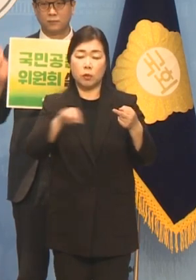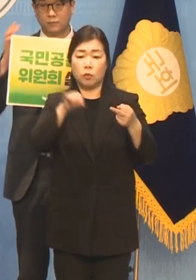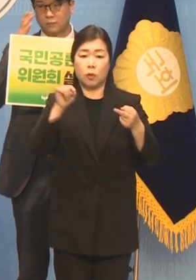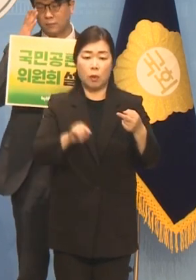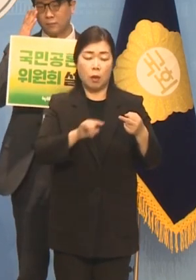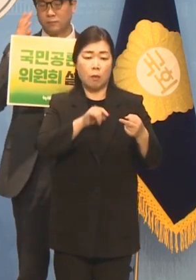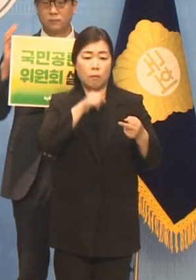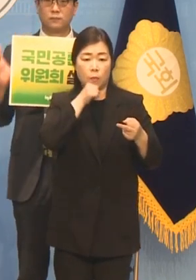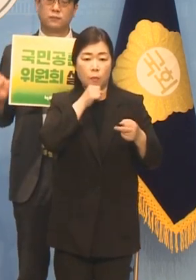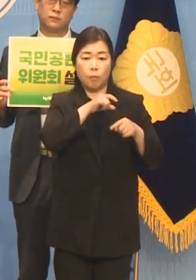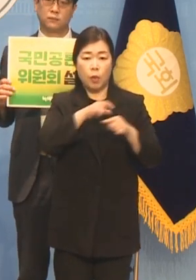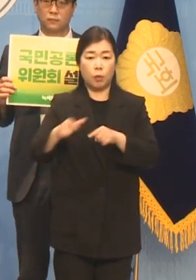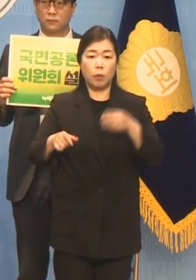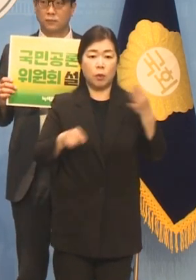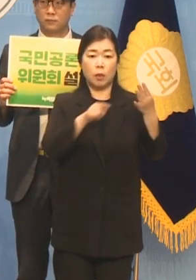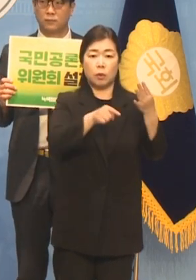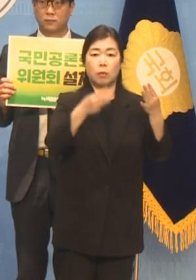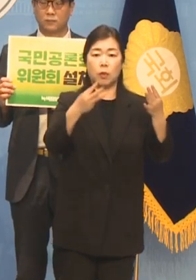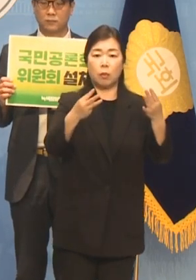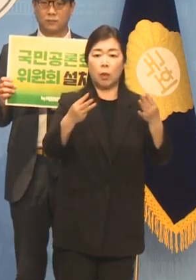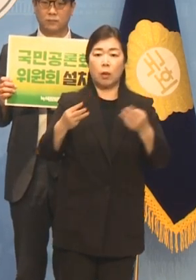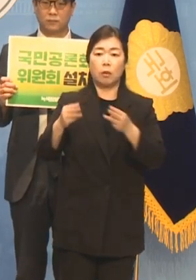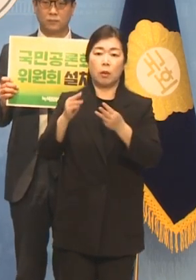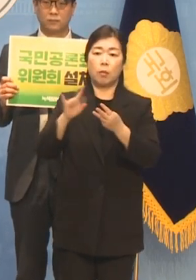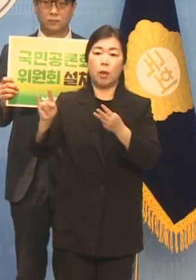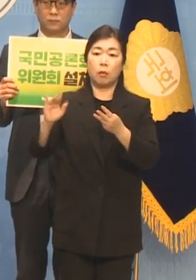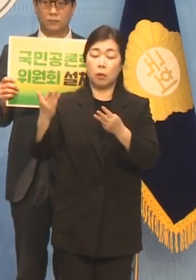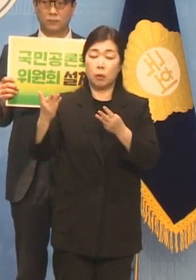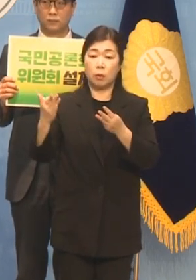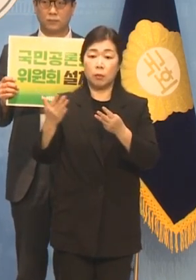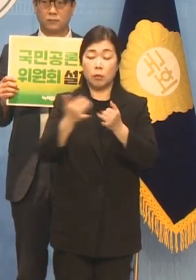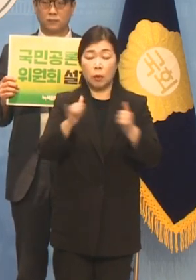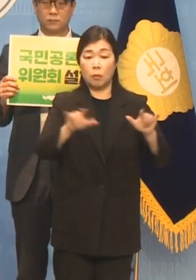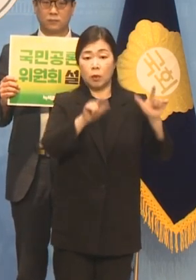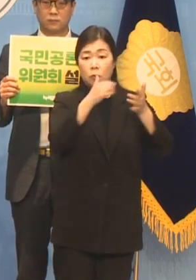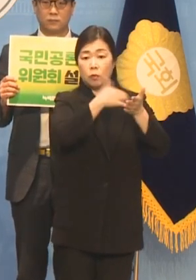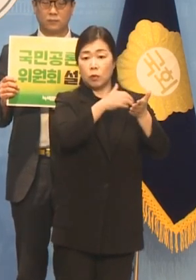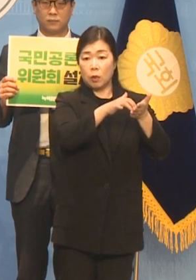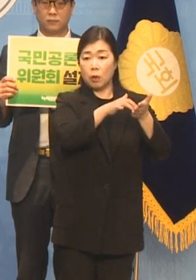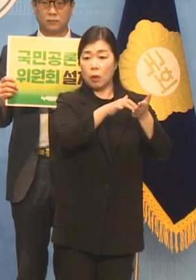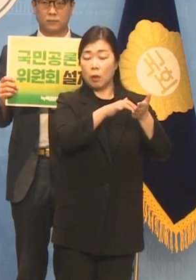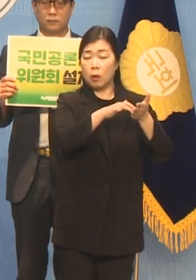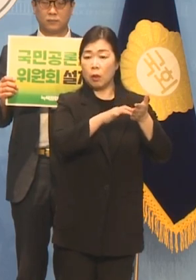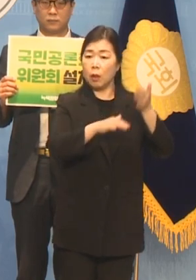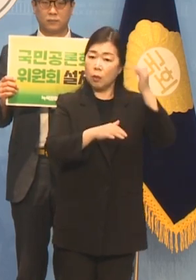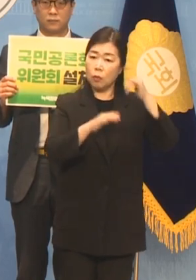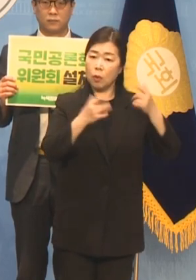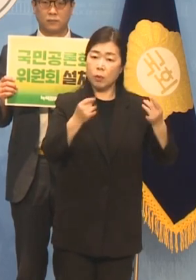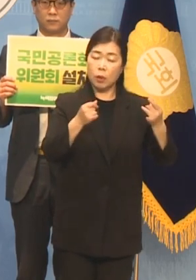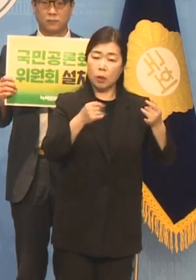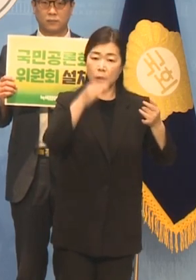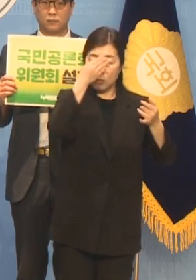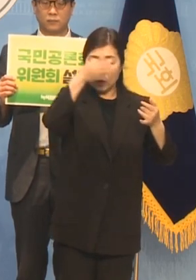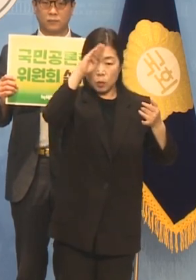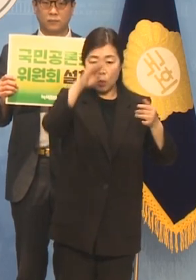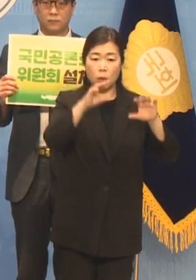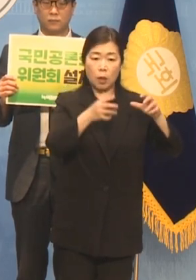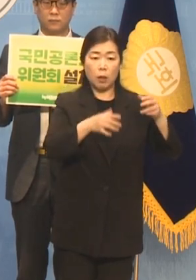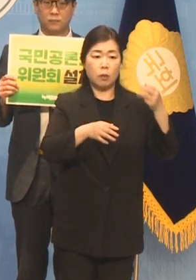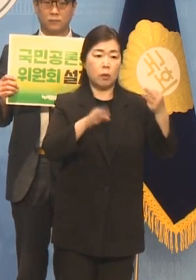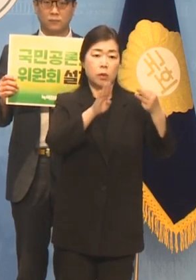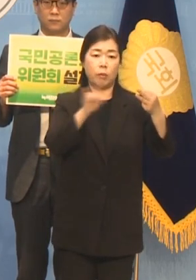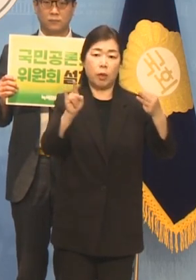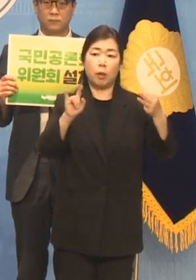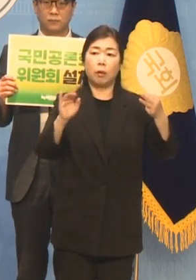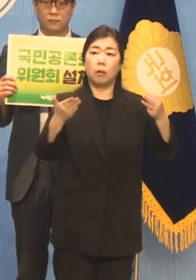평균 4.3개의 3배에 달하며 인구 대비 의사 수가 우리와 비슷한 멕시코의 13배에